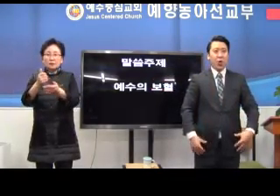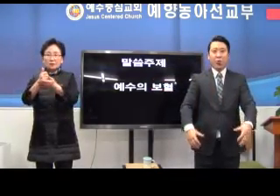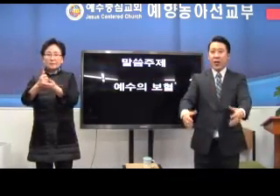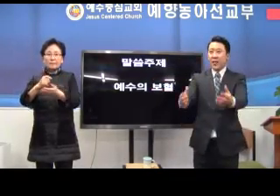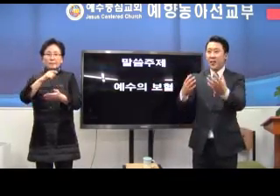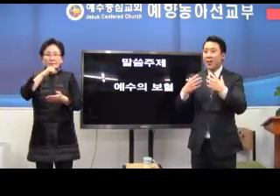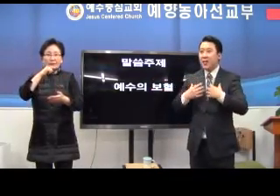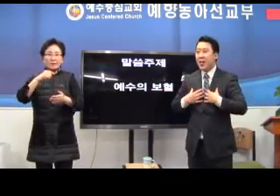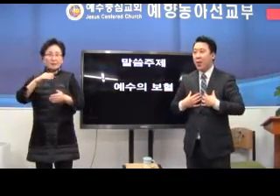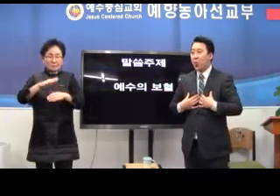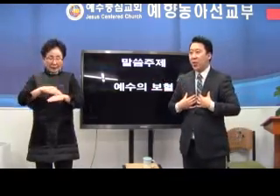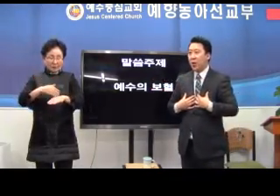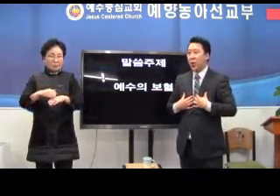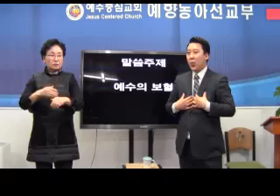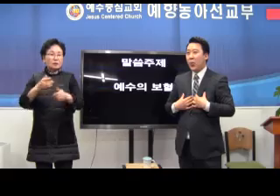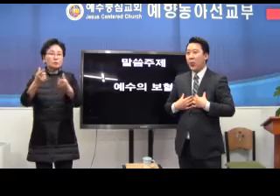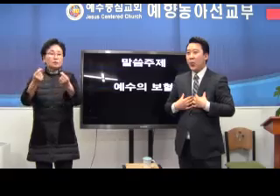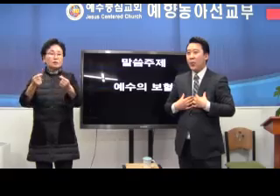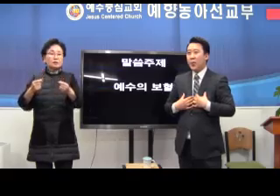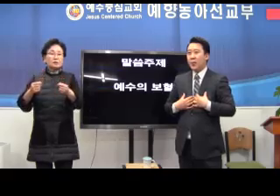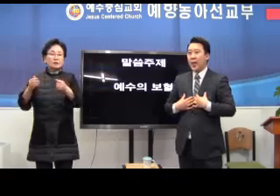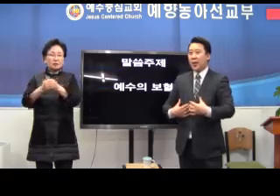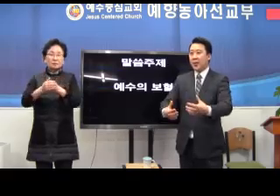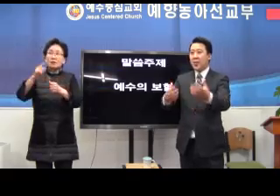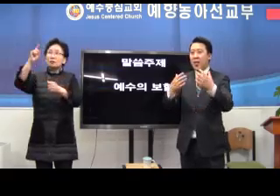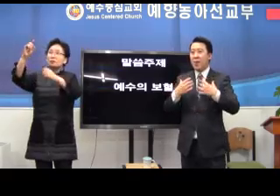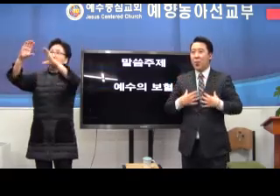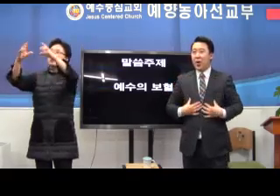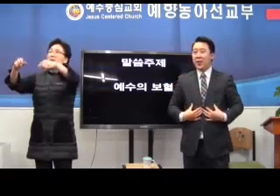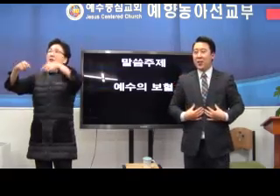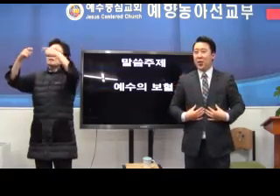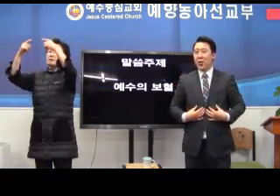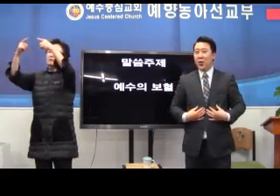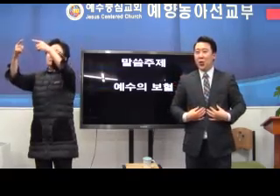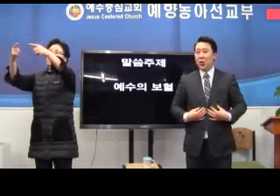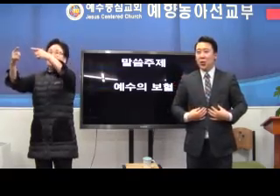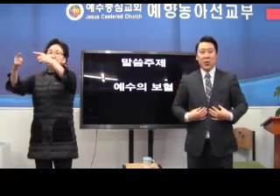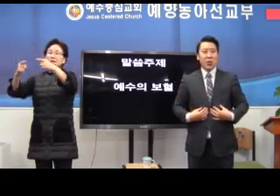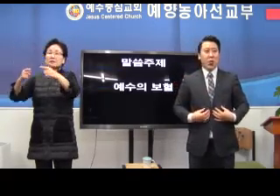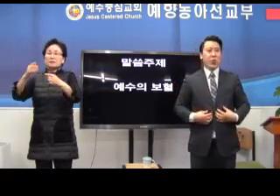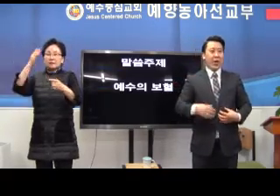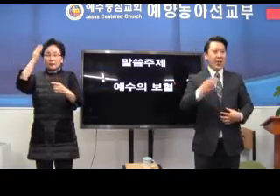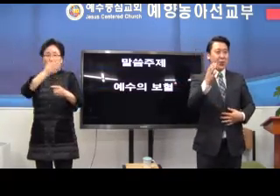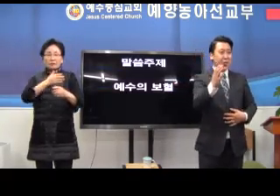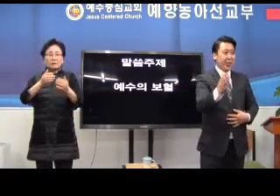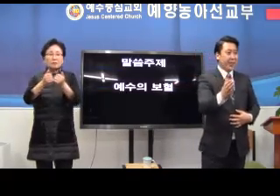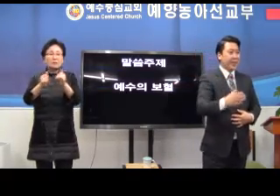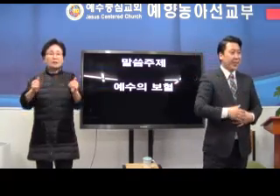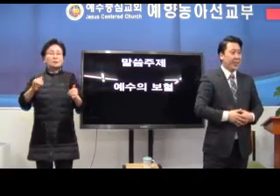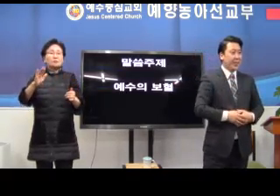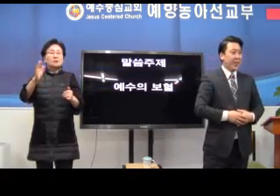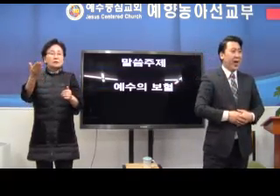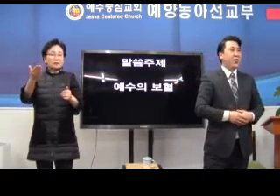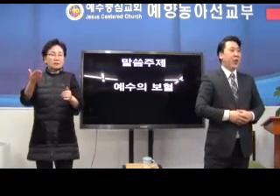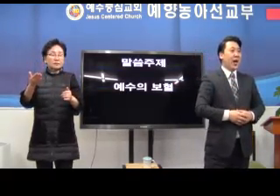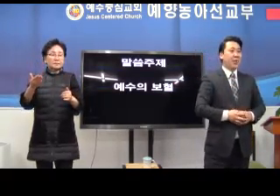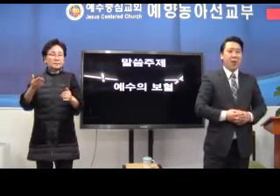천국에 가는 예복이 되고 깨끗한 세마포가 돼서 천국에 갈 수 있는 아주